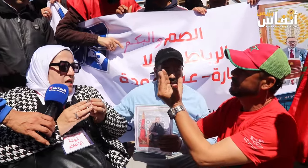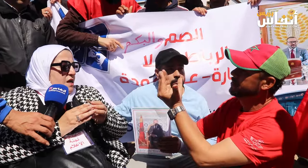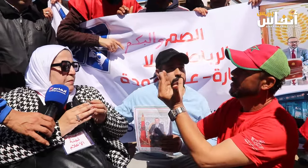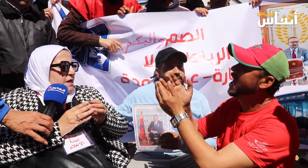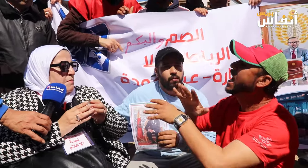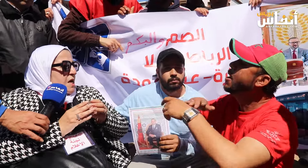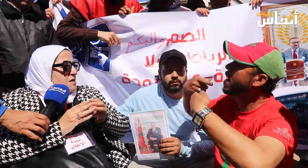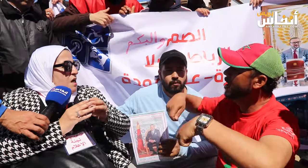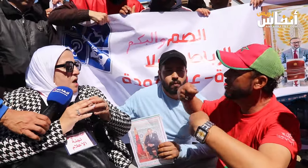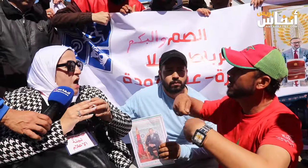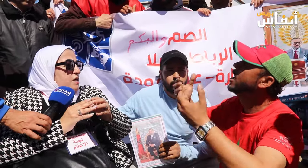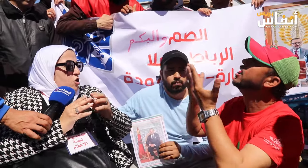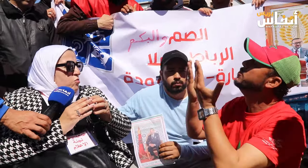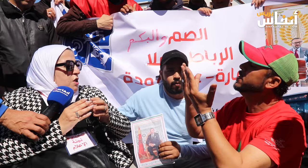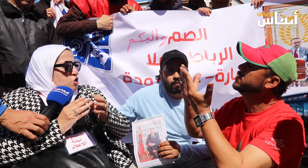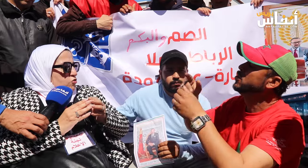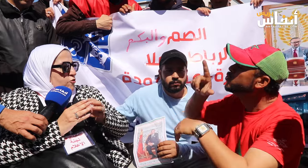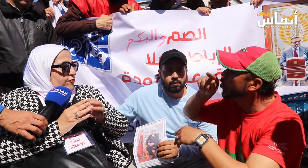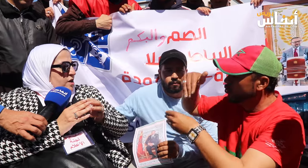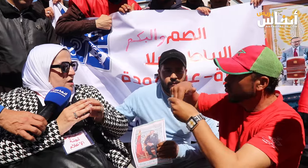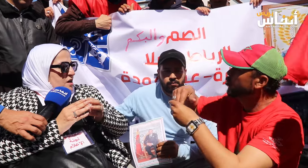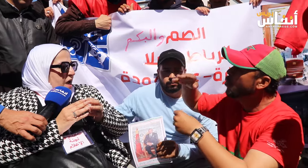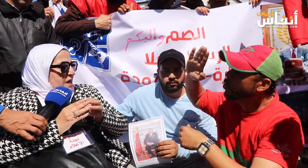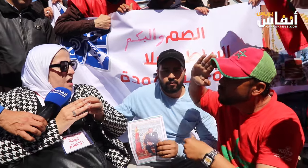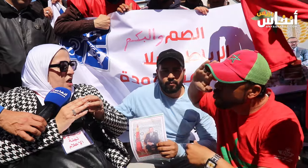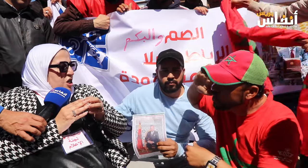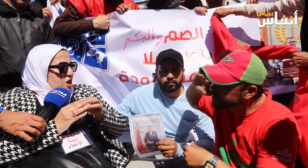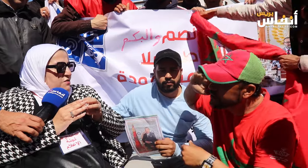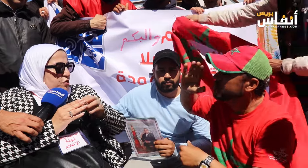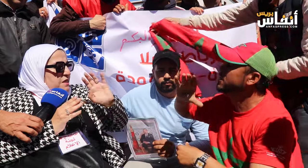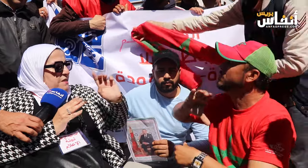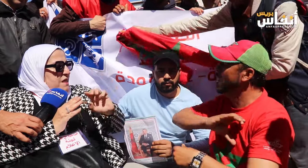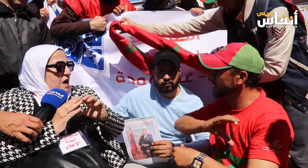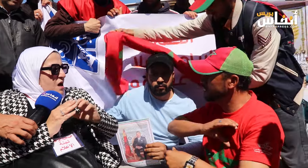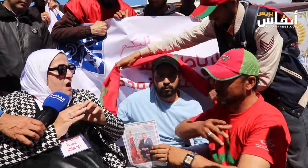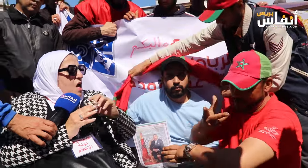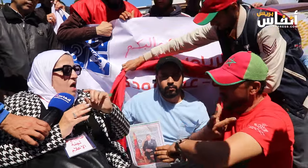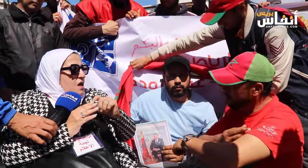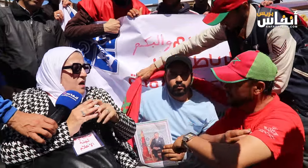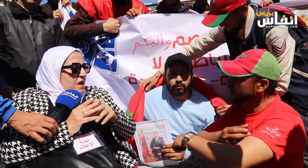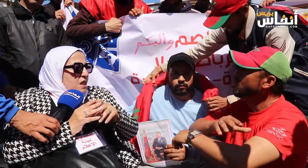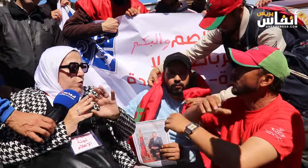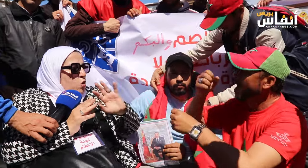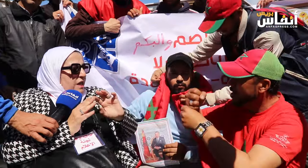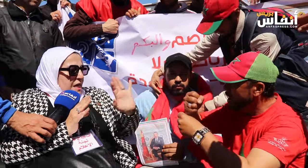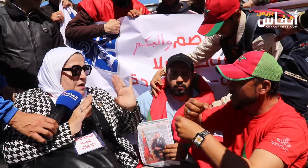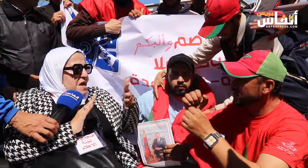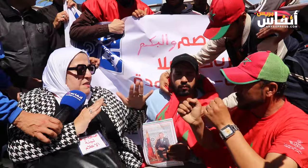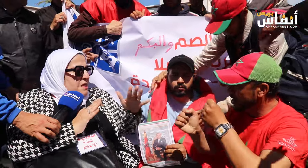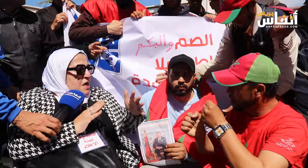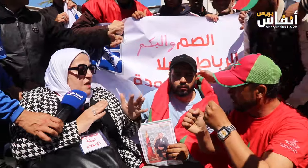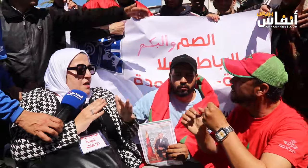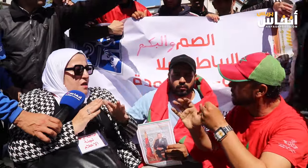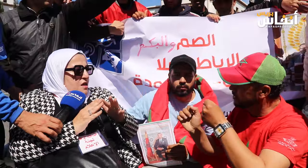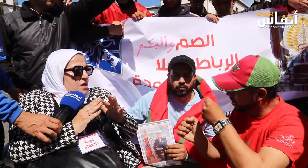والناس ديال البرلمان انهم يشوفوا في حال الاشخاص في وضعيه اعاقه. كنطلبوا